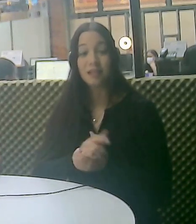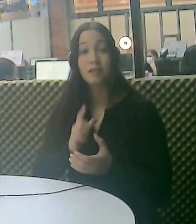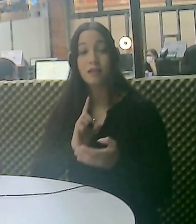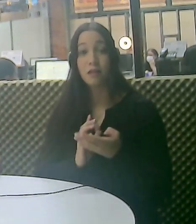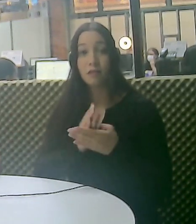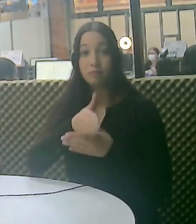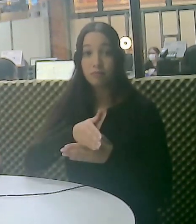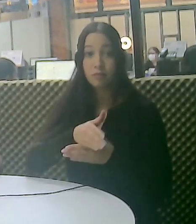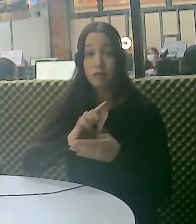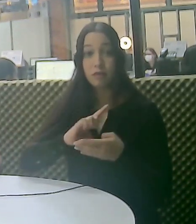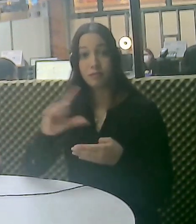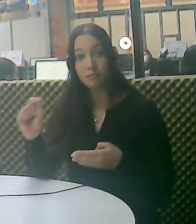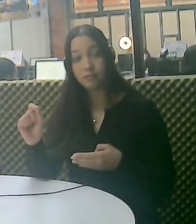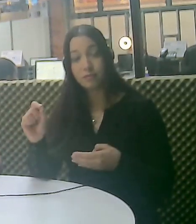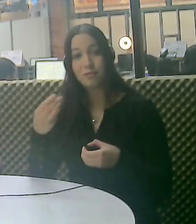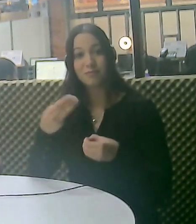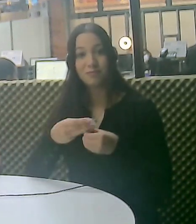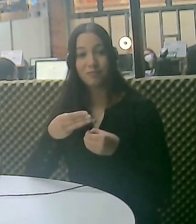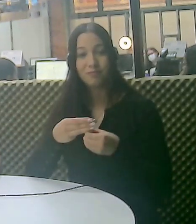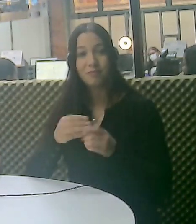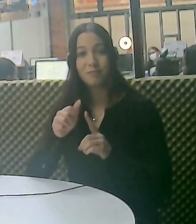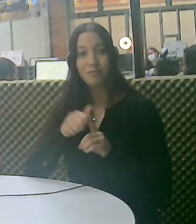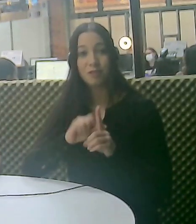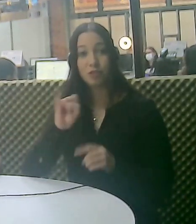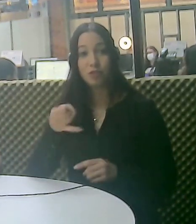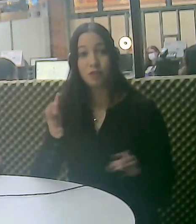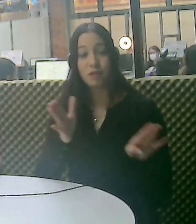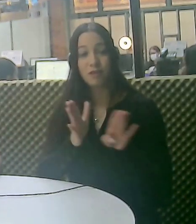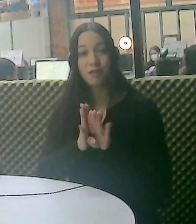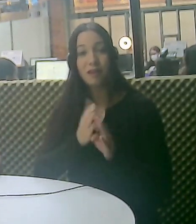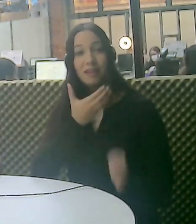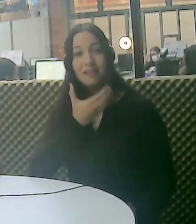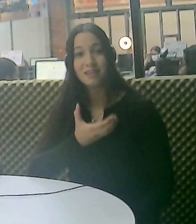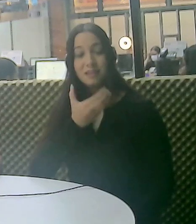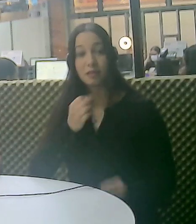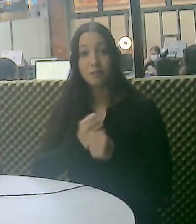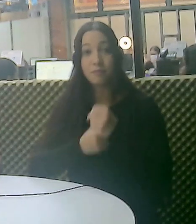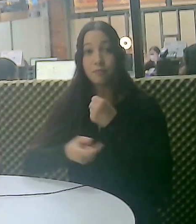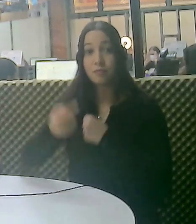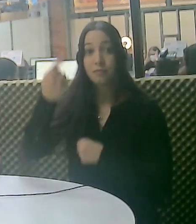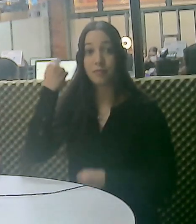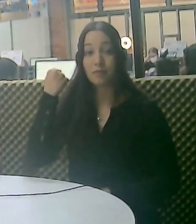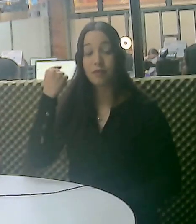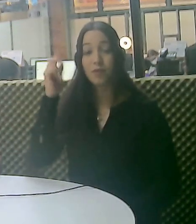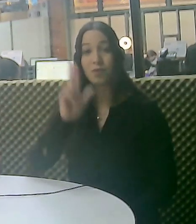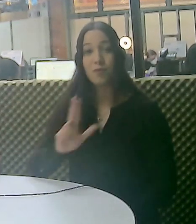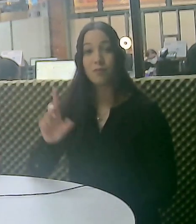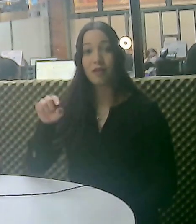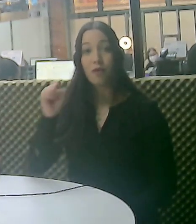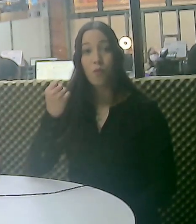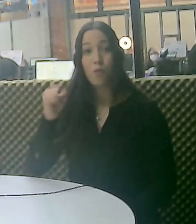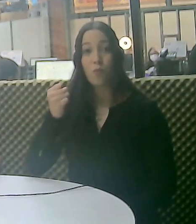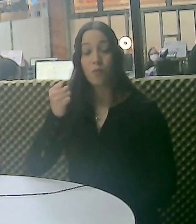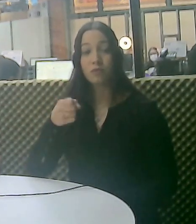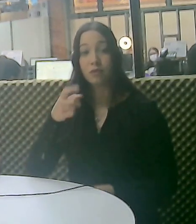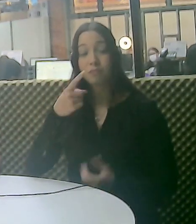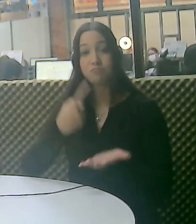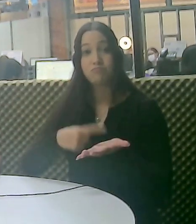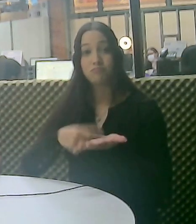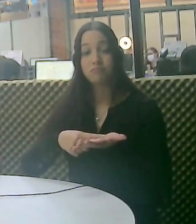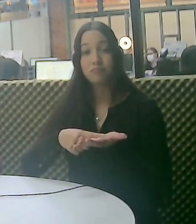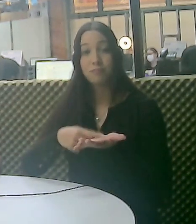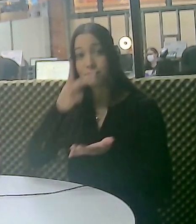e desembarques no município, entre janeiro e dezembro do ano passado, Uberlândia foi o 8º destino nacional mais acessado por